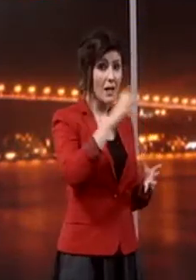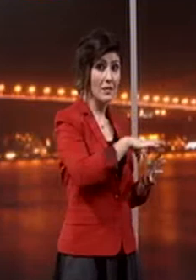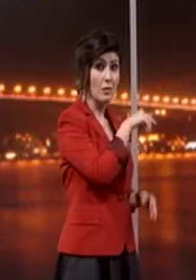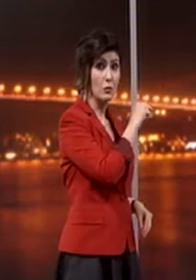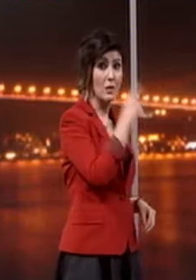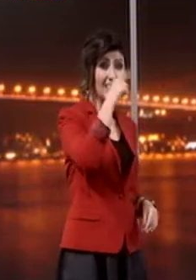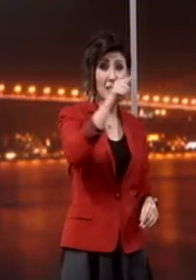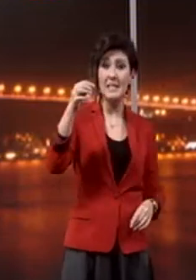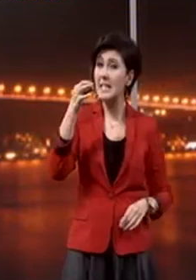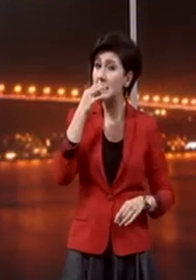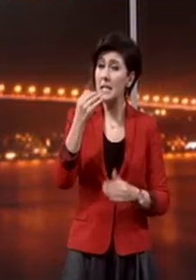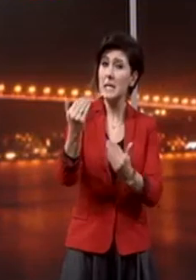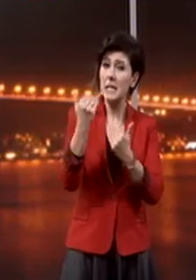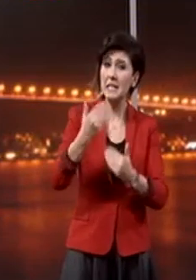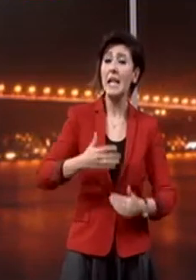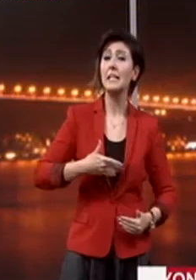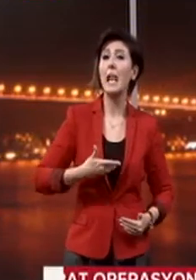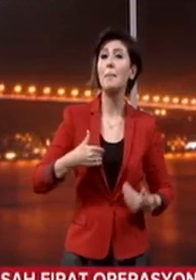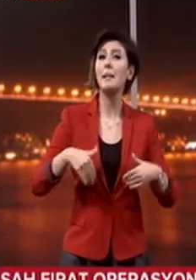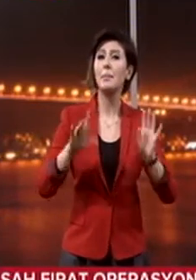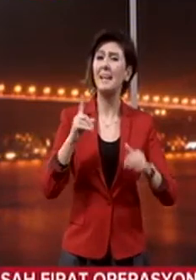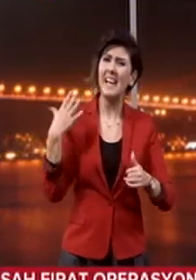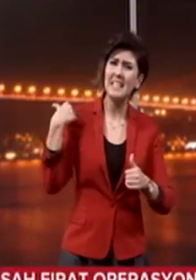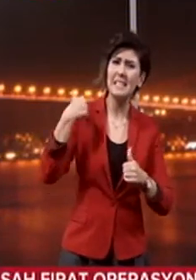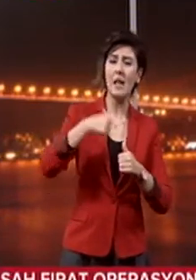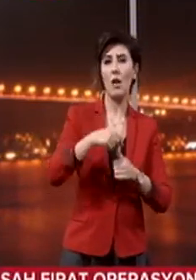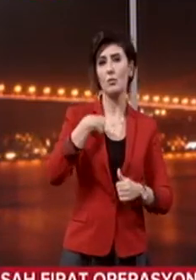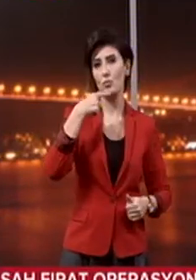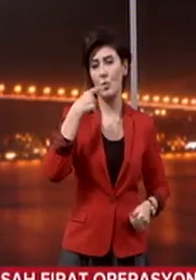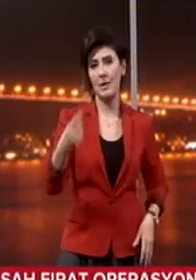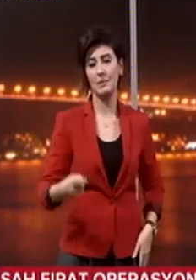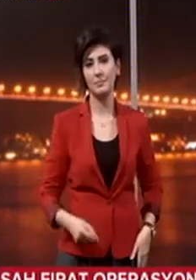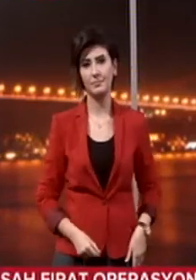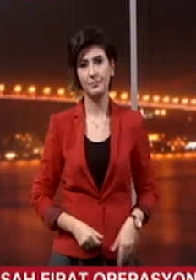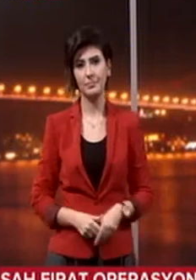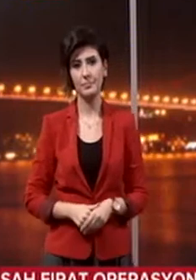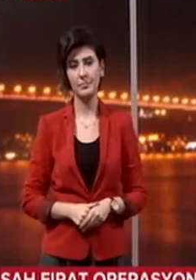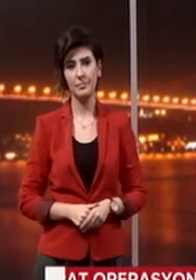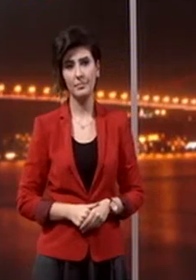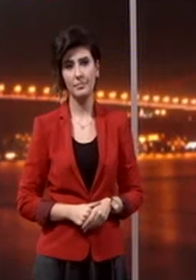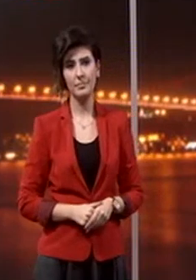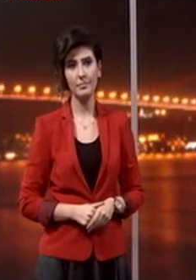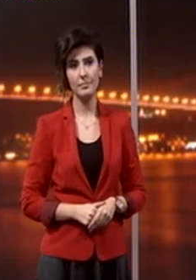Başbakan Davutoğlu kimseden izin ve destek talep edilmediğinin bir kez daha altını çizdi.